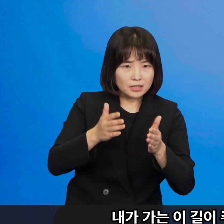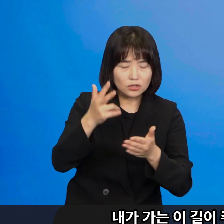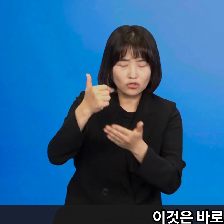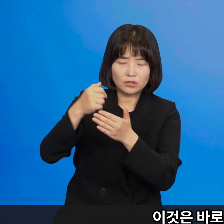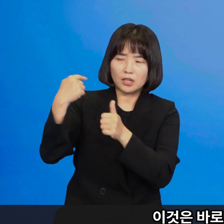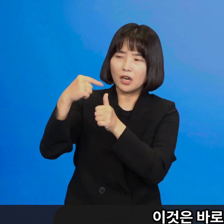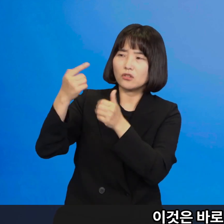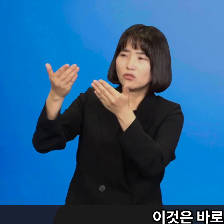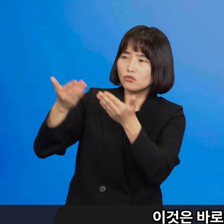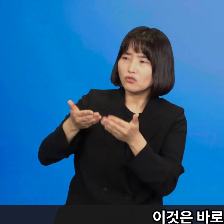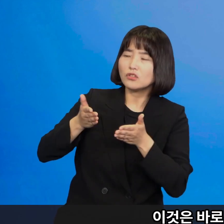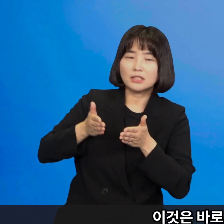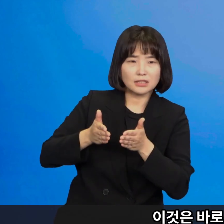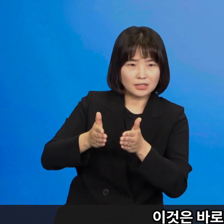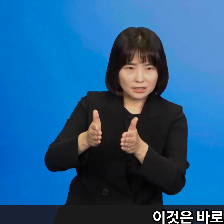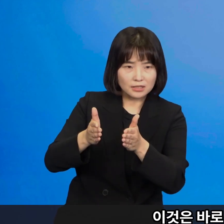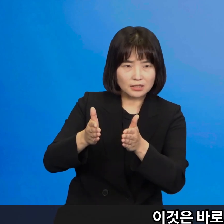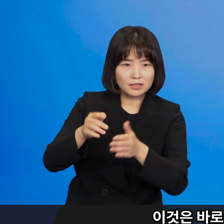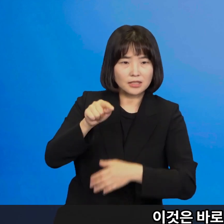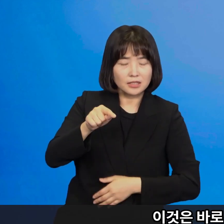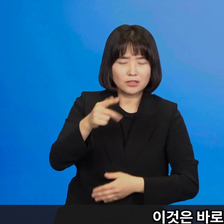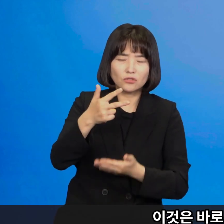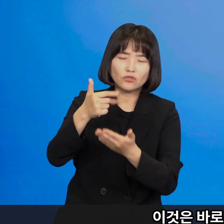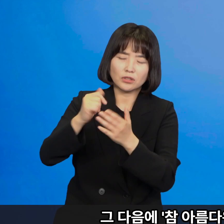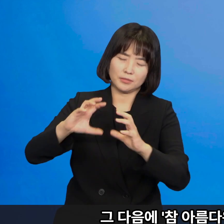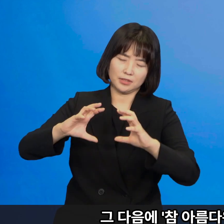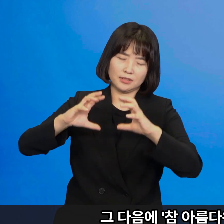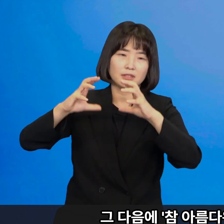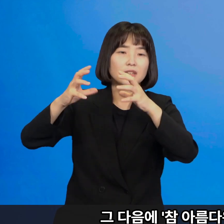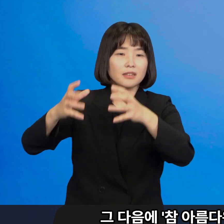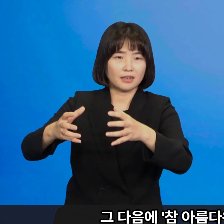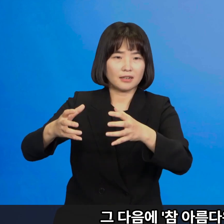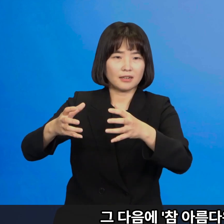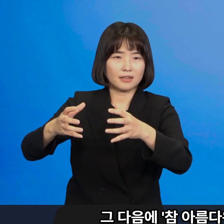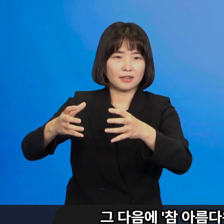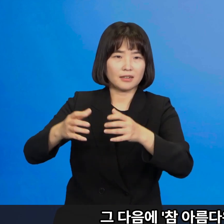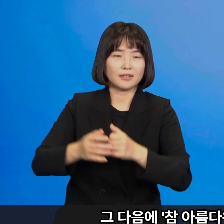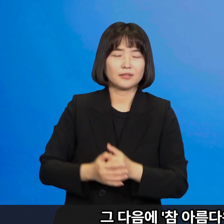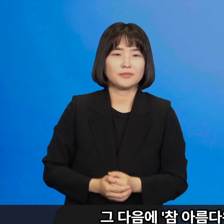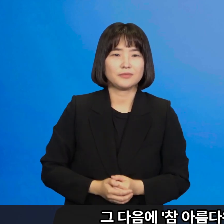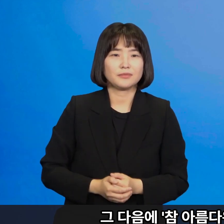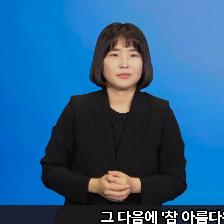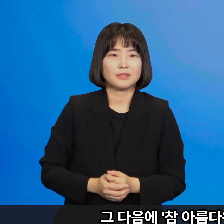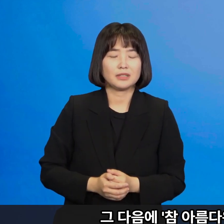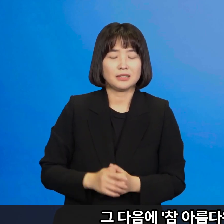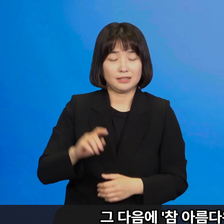길이니 이곳은 바로 주님의 세계라. 그 다음에 참